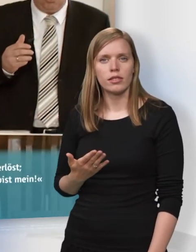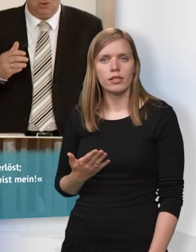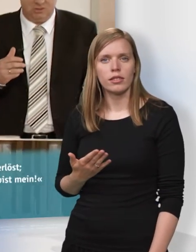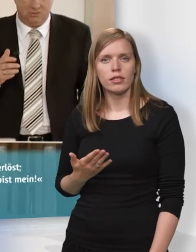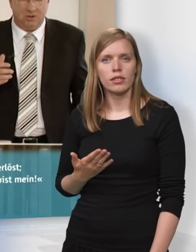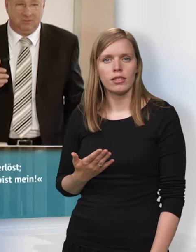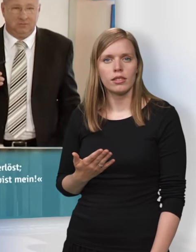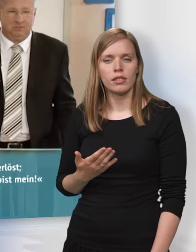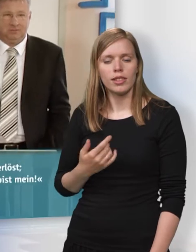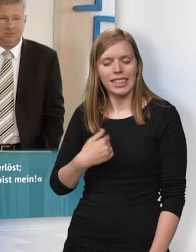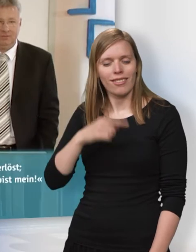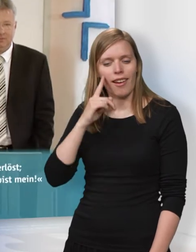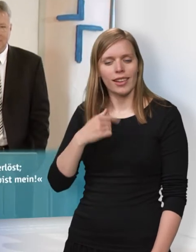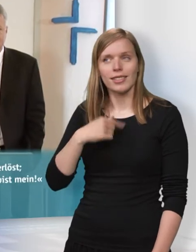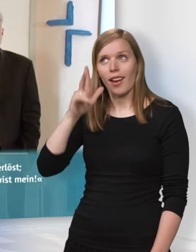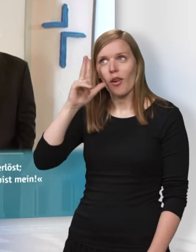Ich gehöre zu Gott.